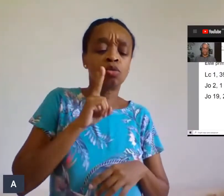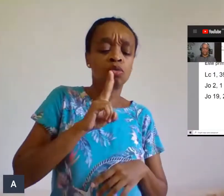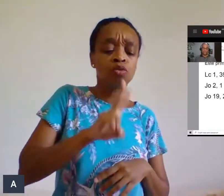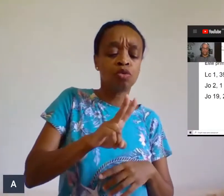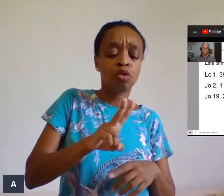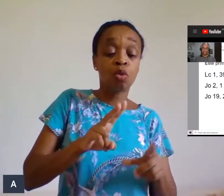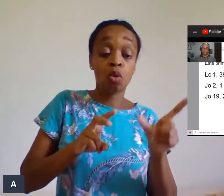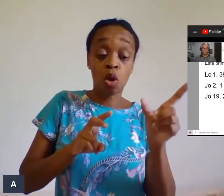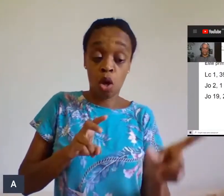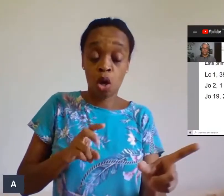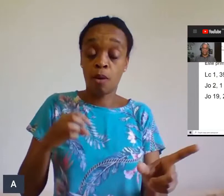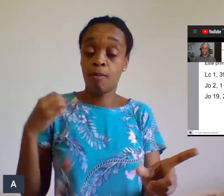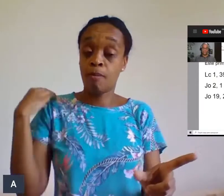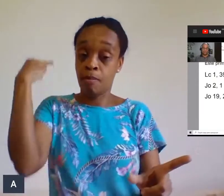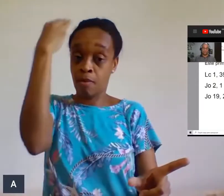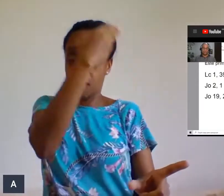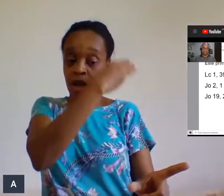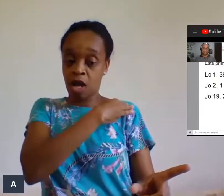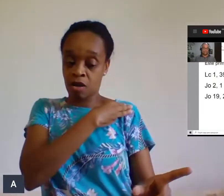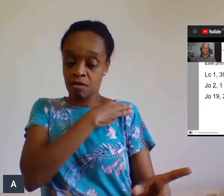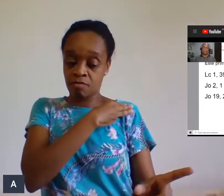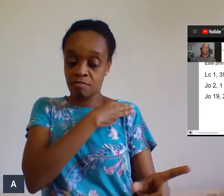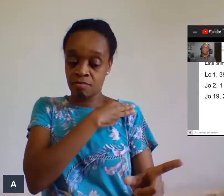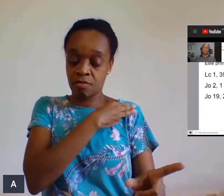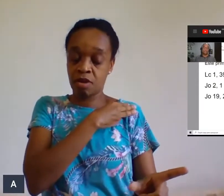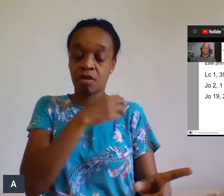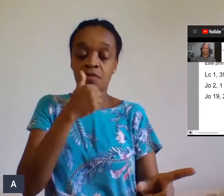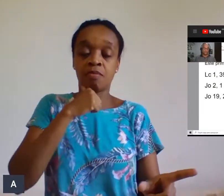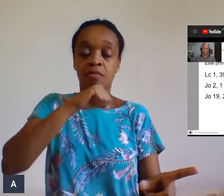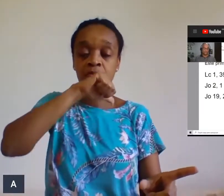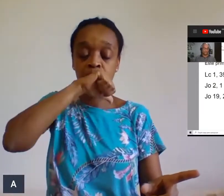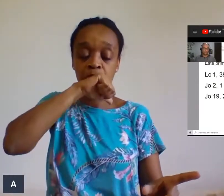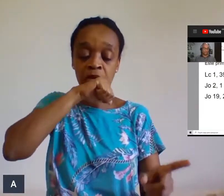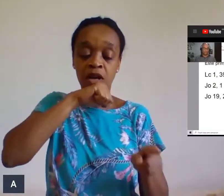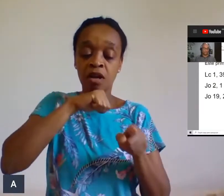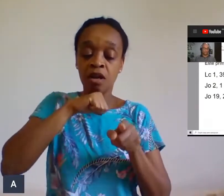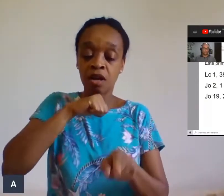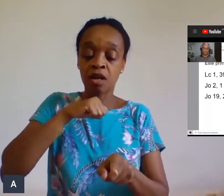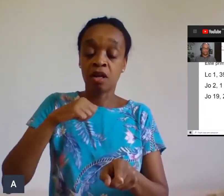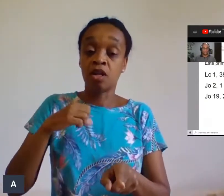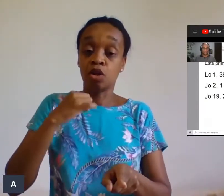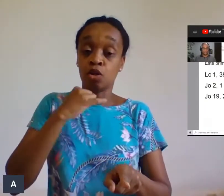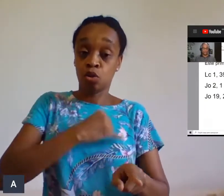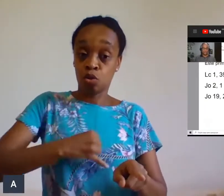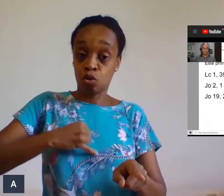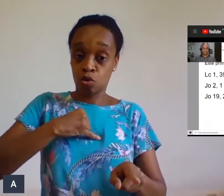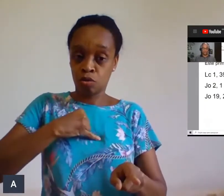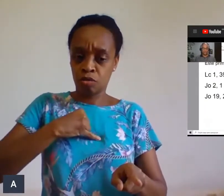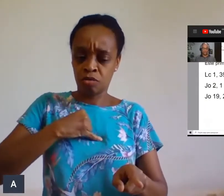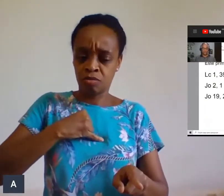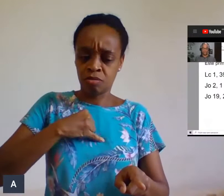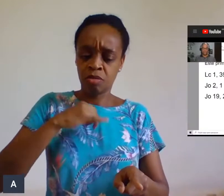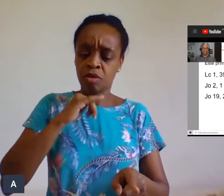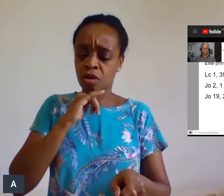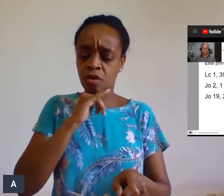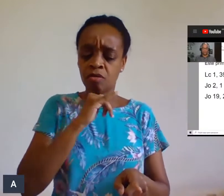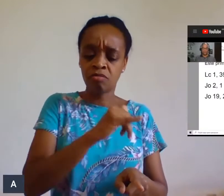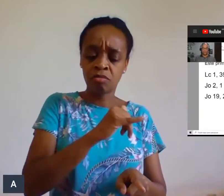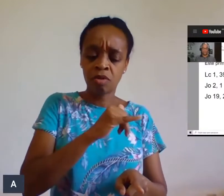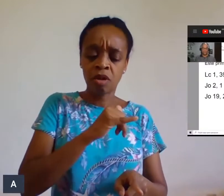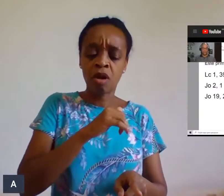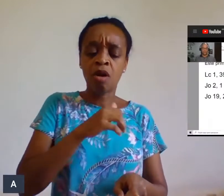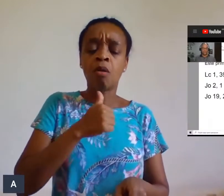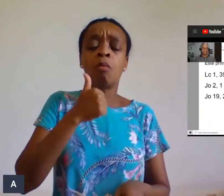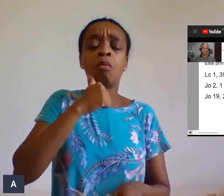o discípulo a quem amava, disse à mãe: mulher, eis o teu filho. Depois disse ao discípulo: eis a tua